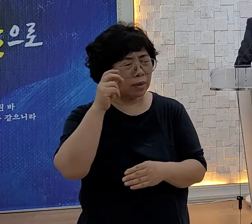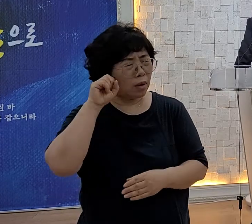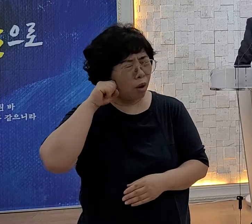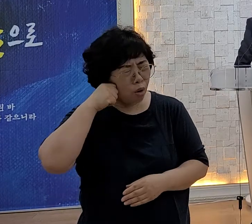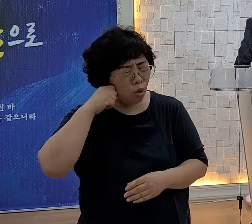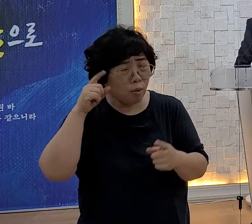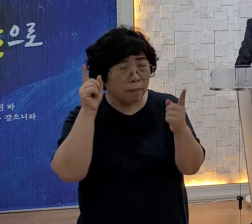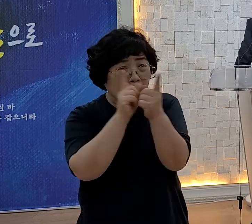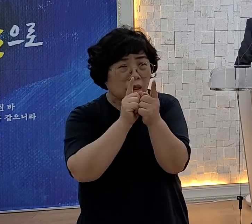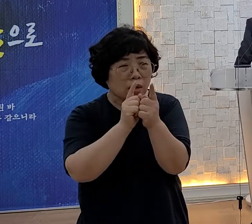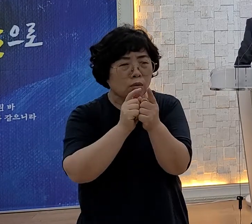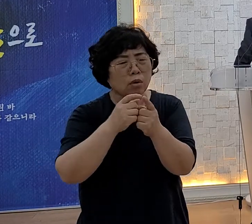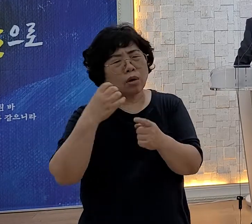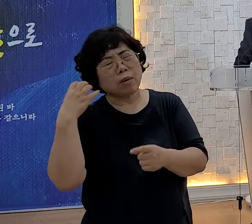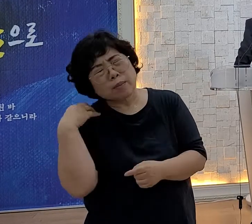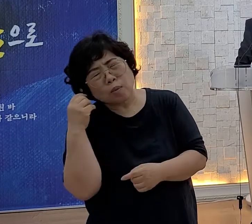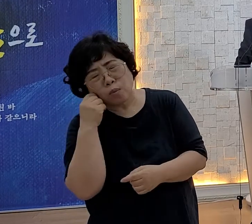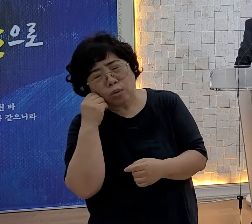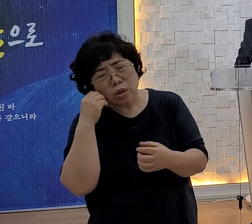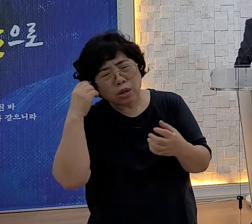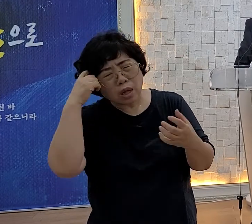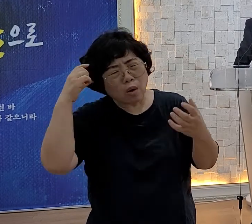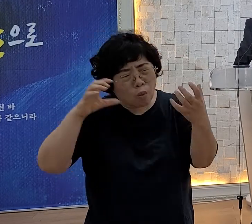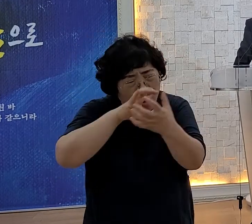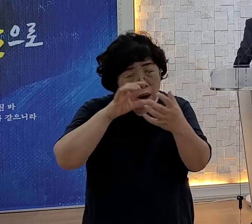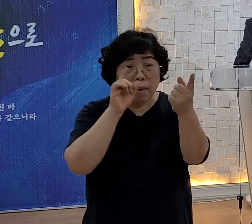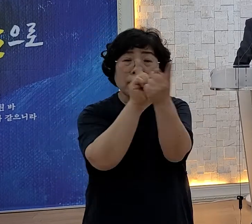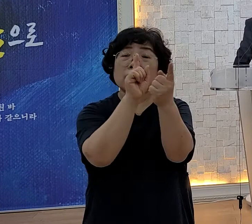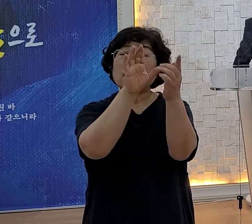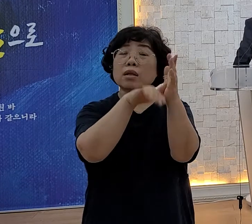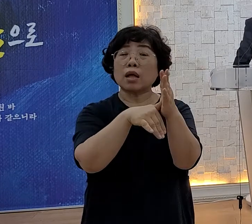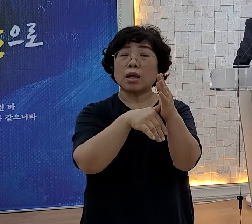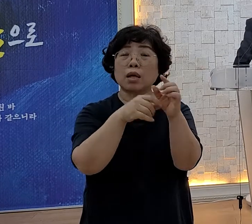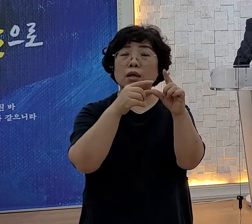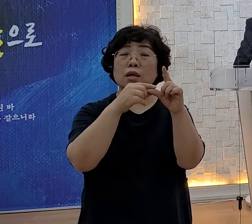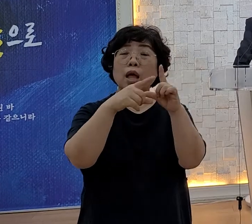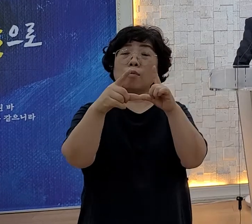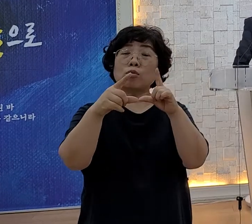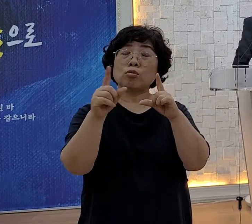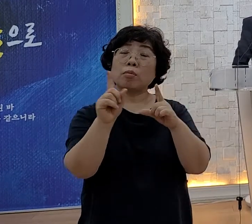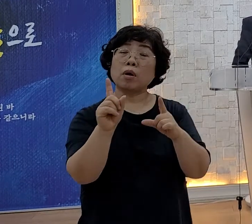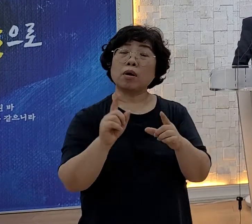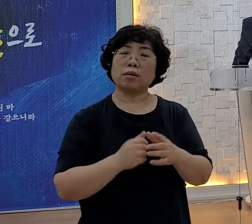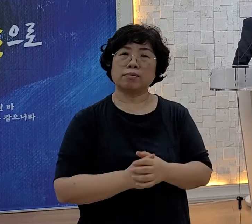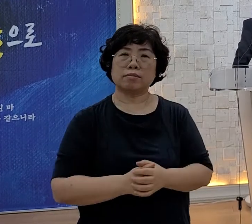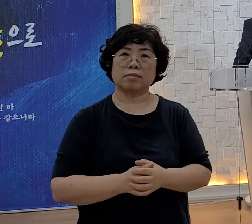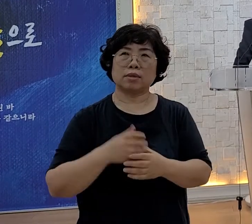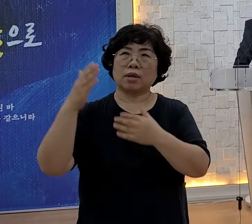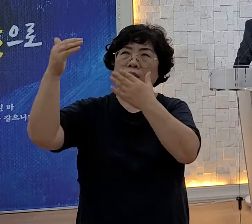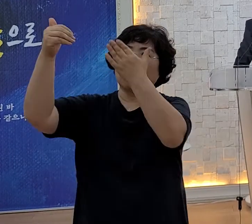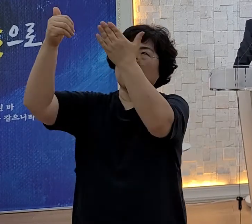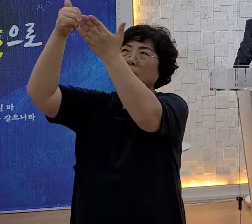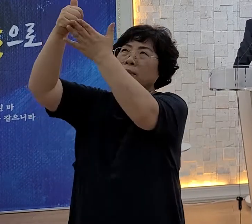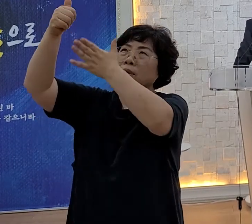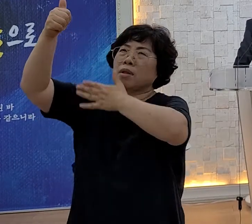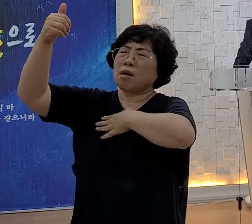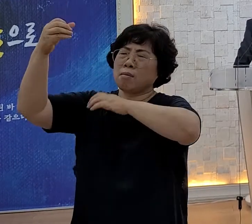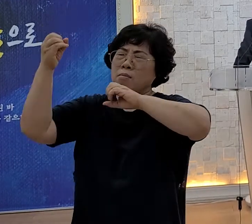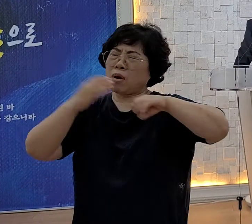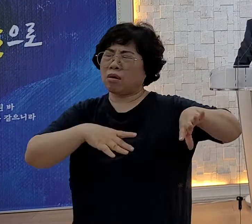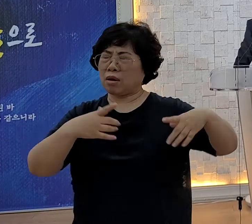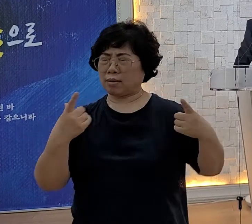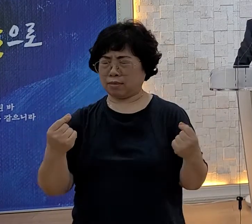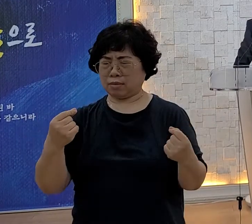감당할 수 없는 환란이 왔습니다. 어떻게 생각하십니까? 대부분의 사람들은 이 환란은 하나님께서 나를 버리셨다.